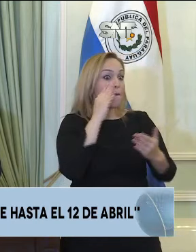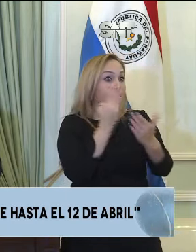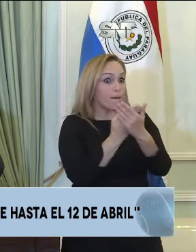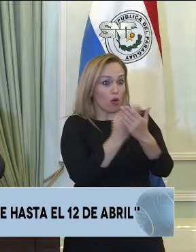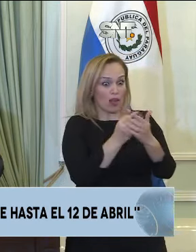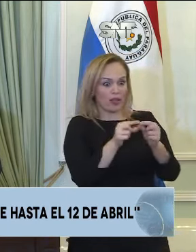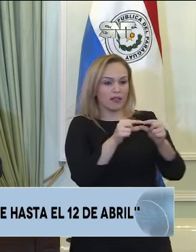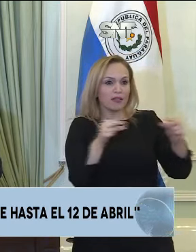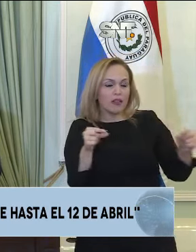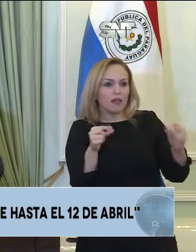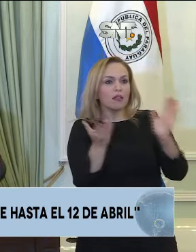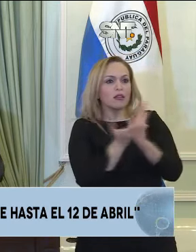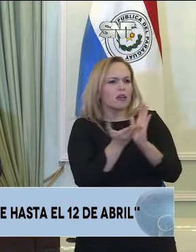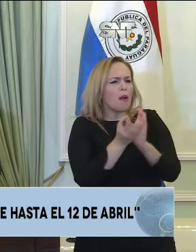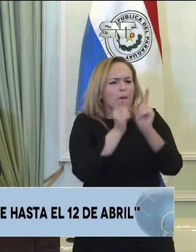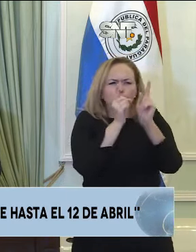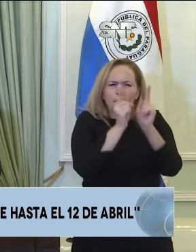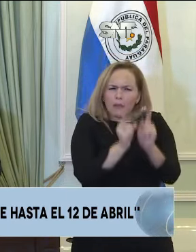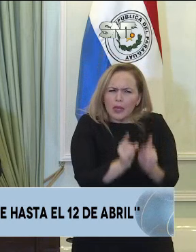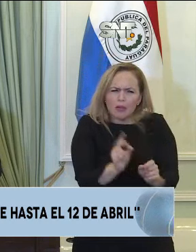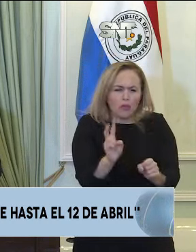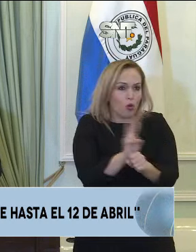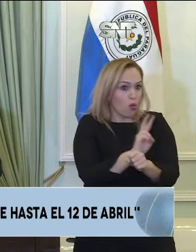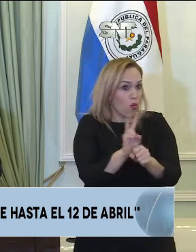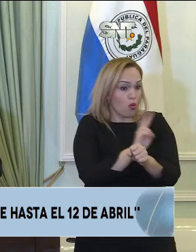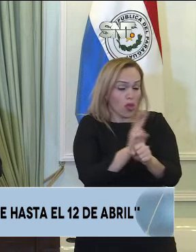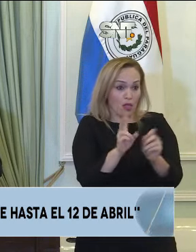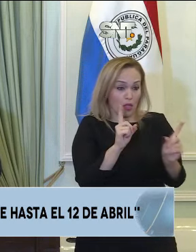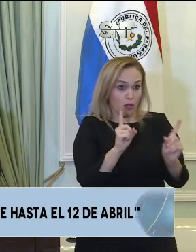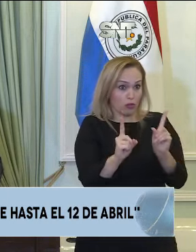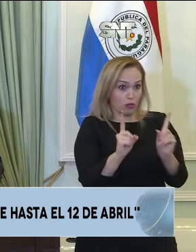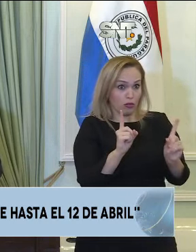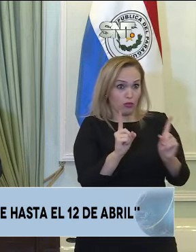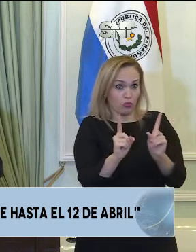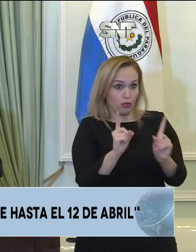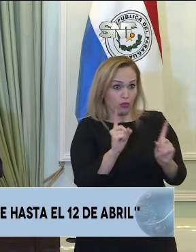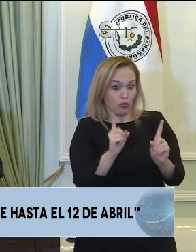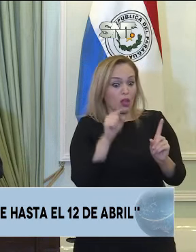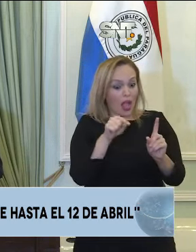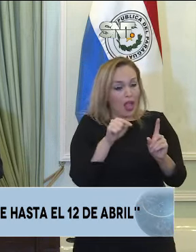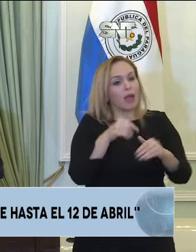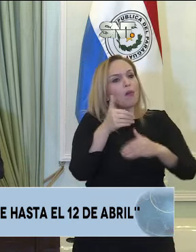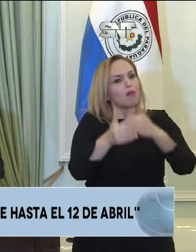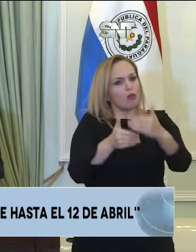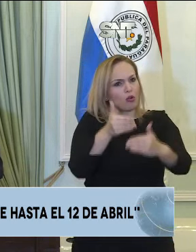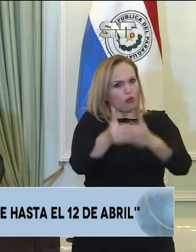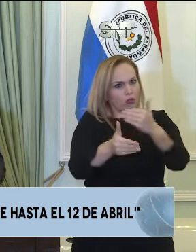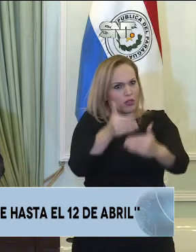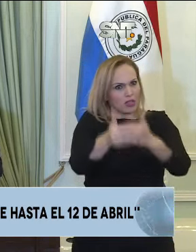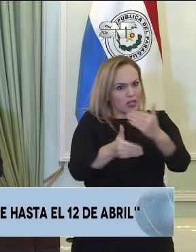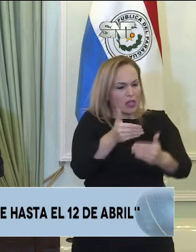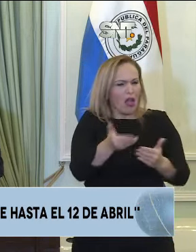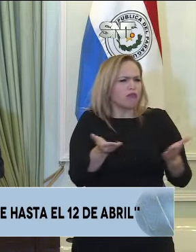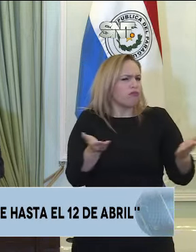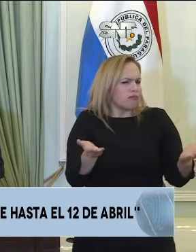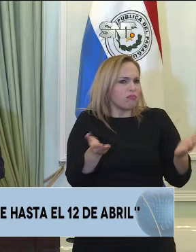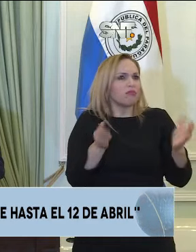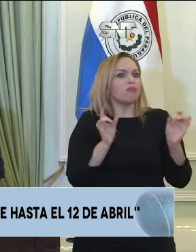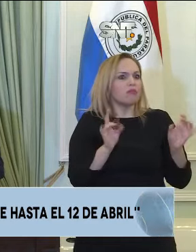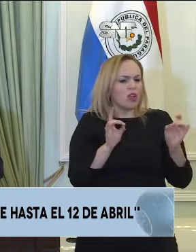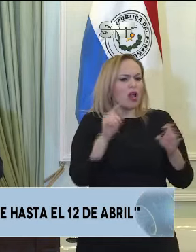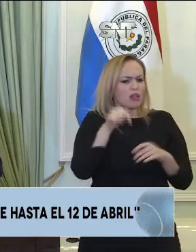muestra. Bueno, eso se hace con el mismo cuidado para cualquiera de las dos enfermedades y se va procesando, ¿verdad? Es algo natural que